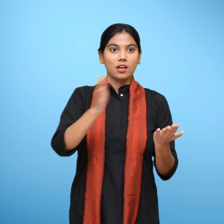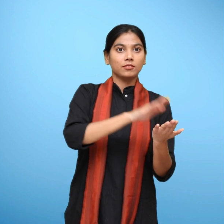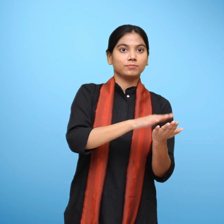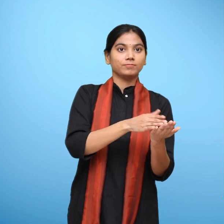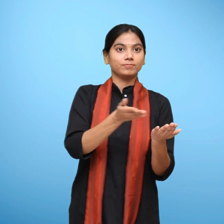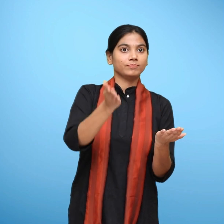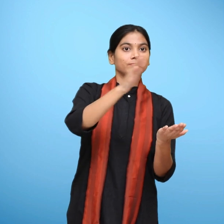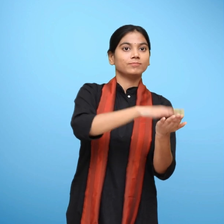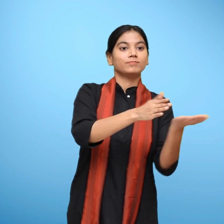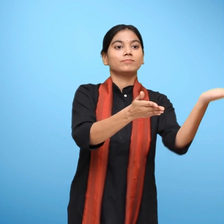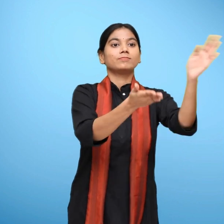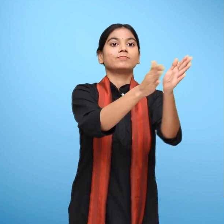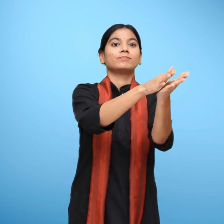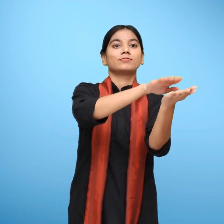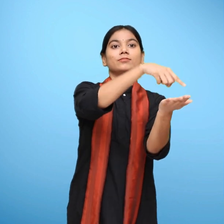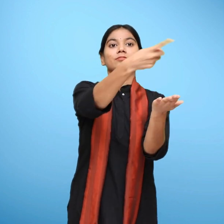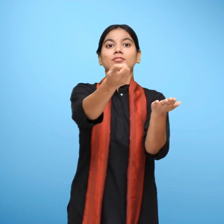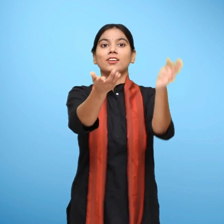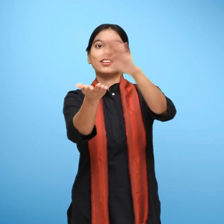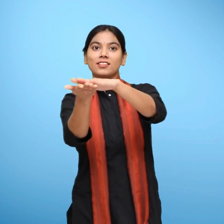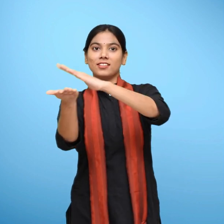हुए यह खेल गीत बच्चों के साथ